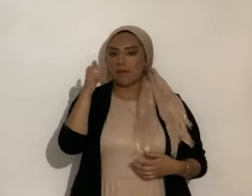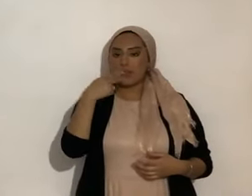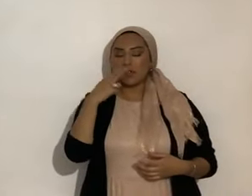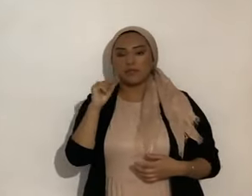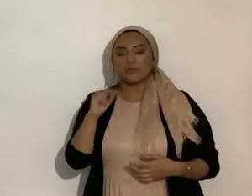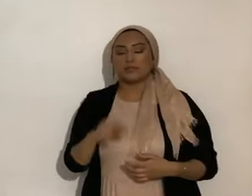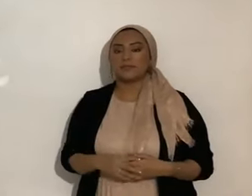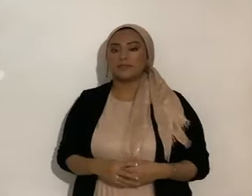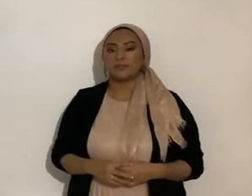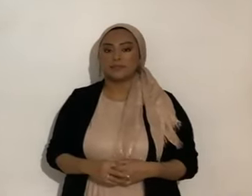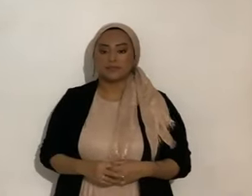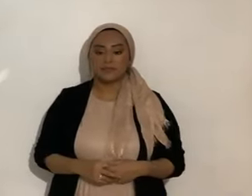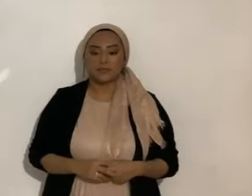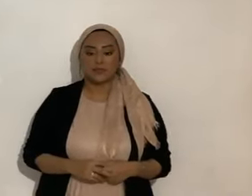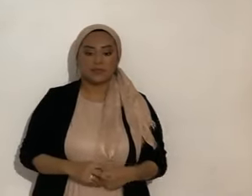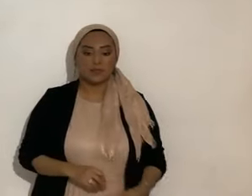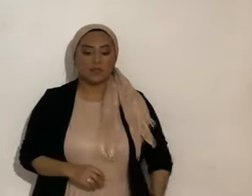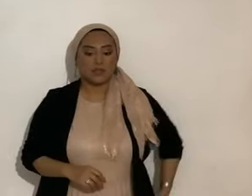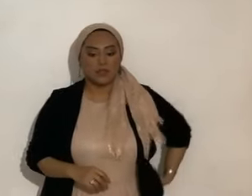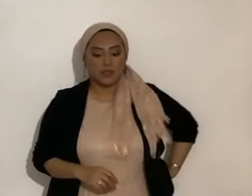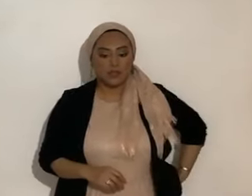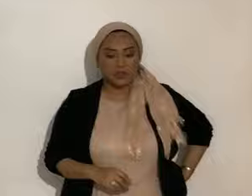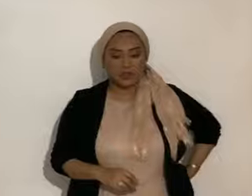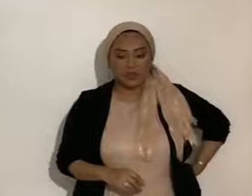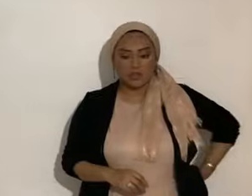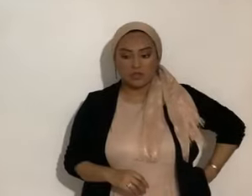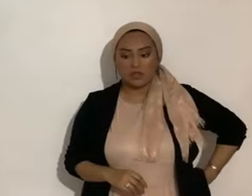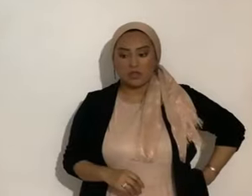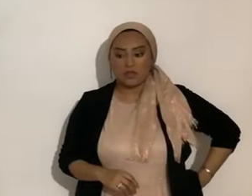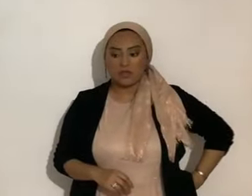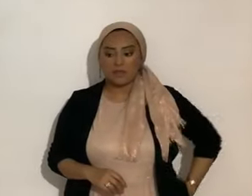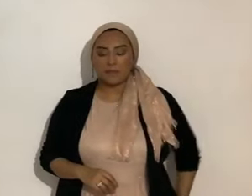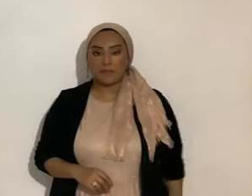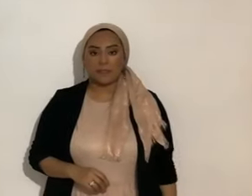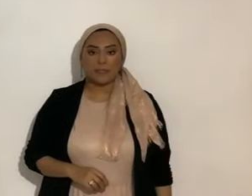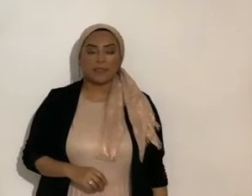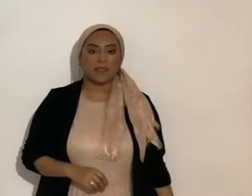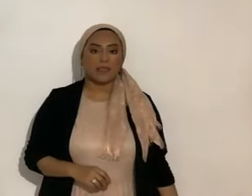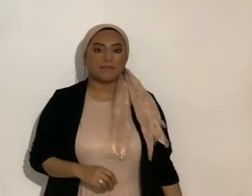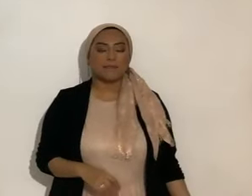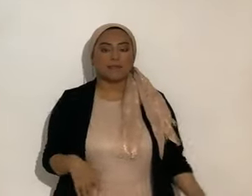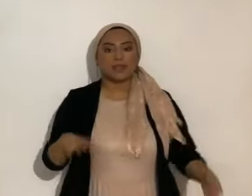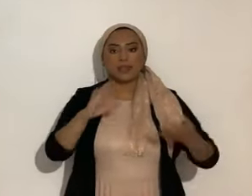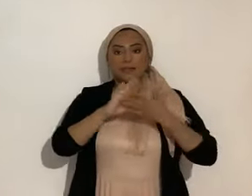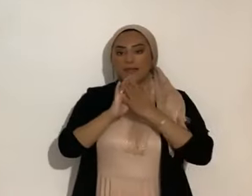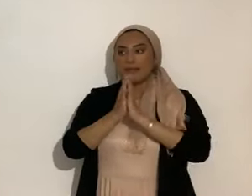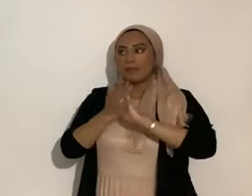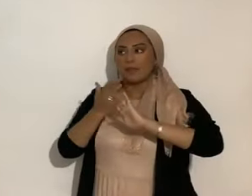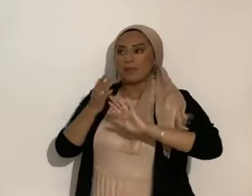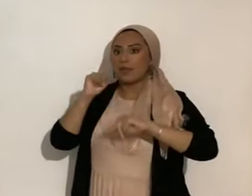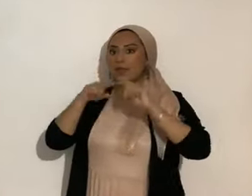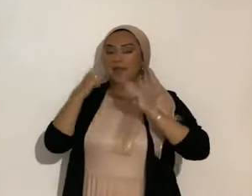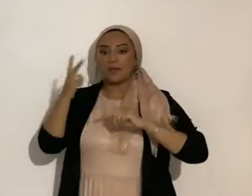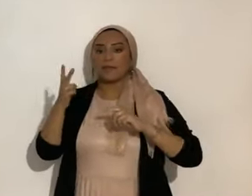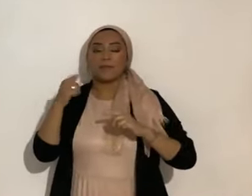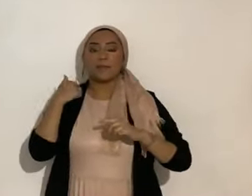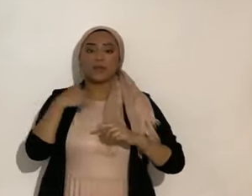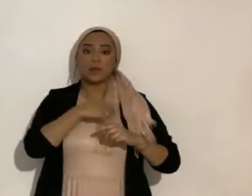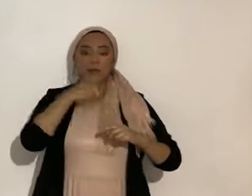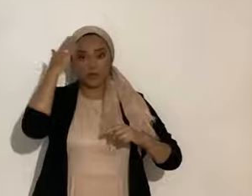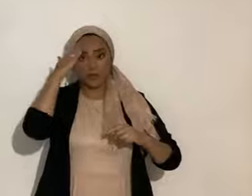raro, ni esotérico, ni ocultismo, nada de eso. Y entonces se vuelve inequívoca esa razón, porque sabemos